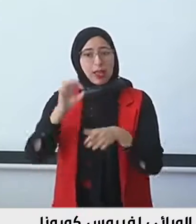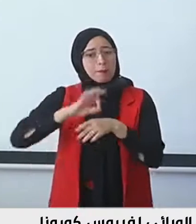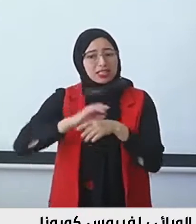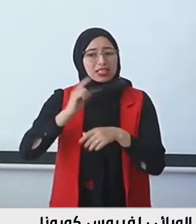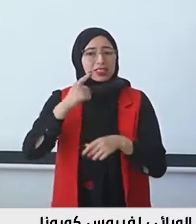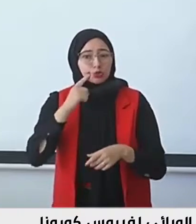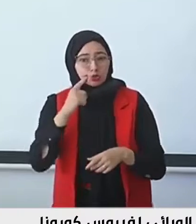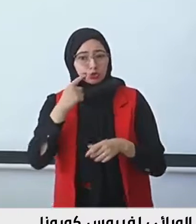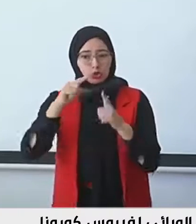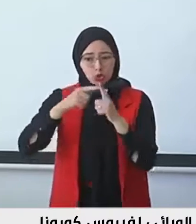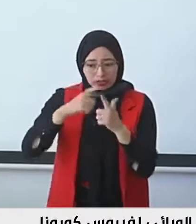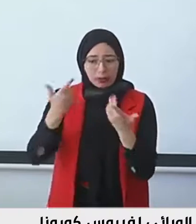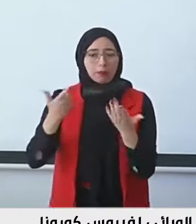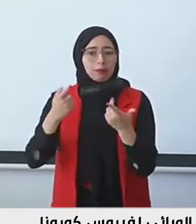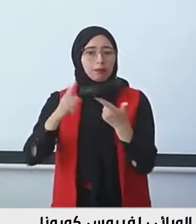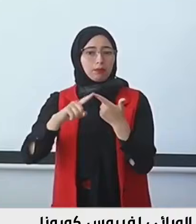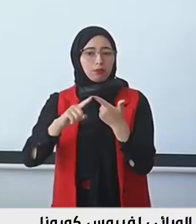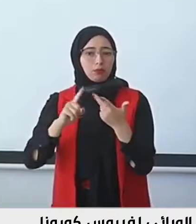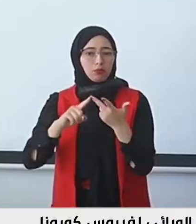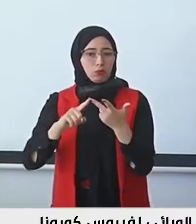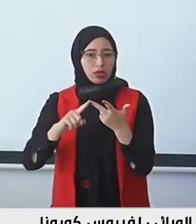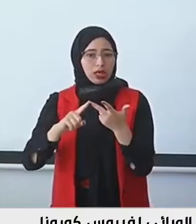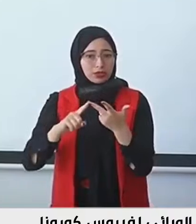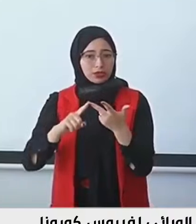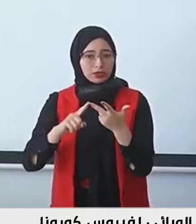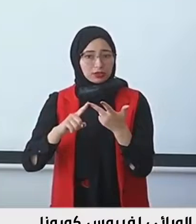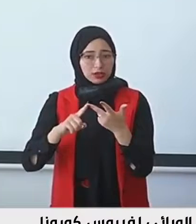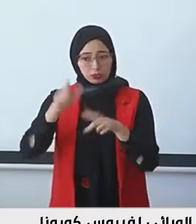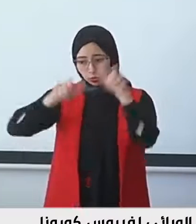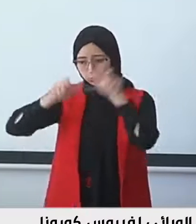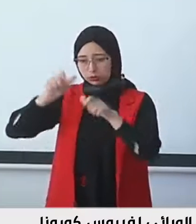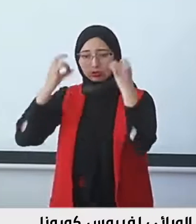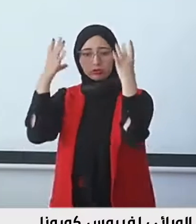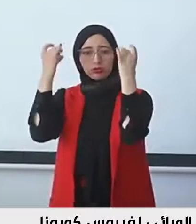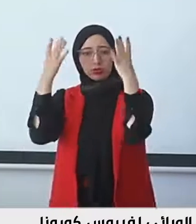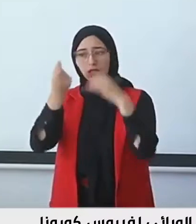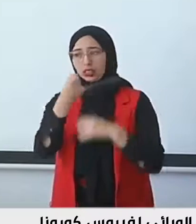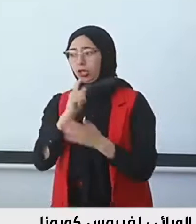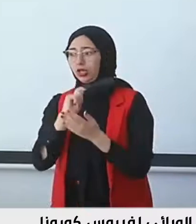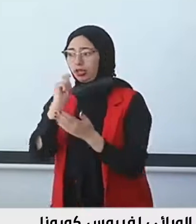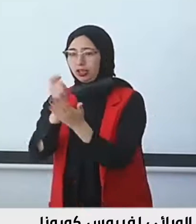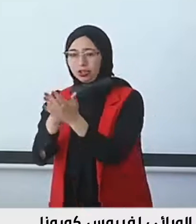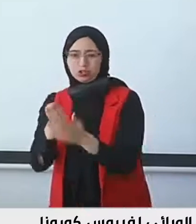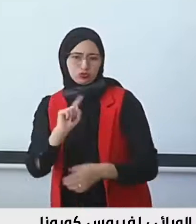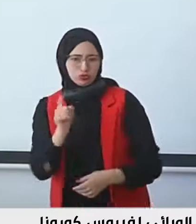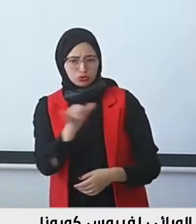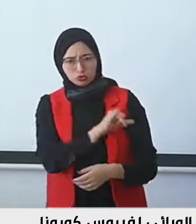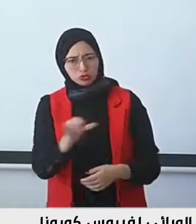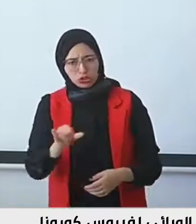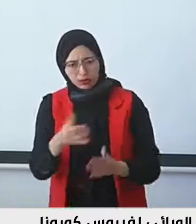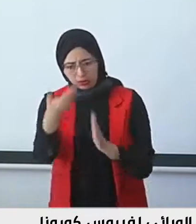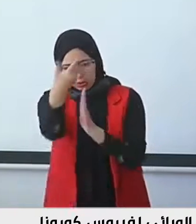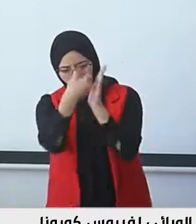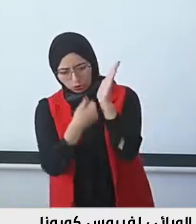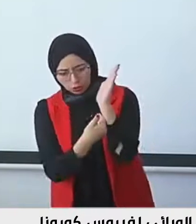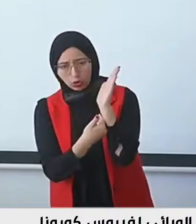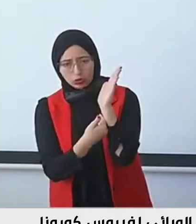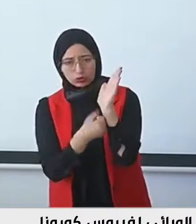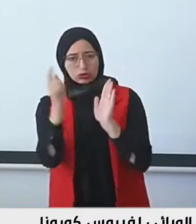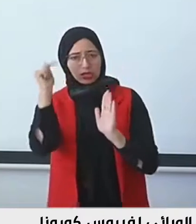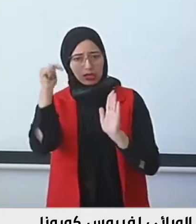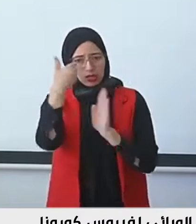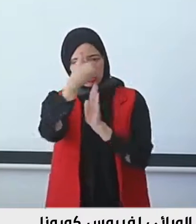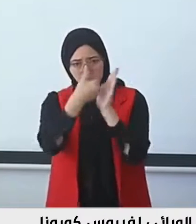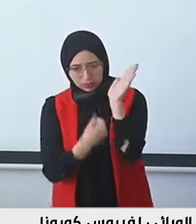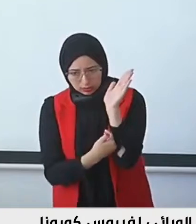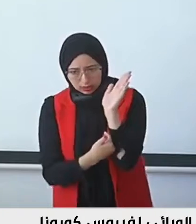عندهم حاجة. بوردونونس ميديكال، مش اي واحد يمشي الفارماسي يمشي يعطيه فاكسان، لازم يستظهر بوصفه